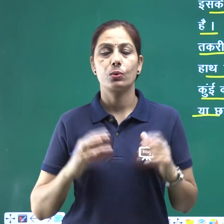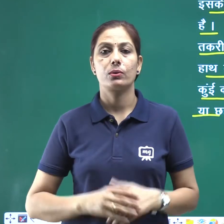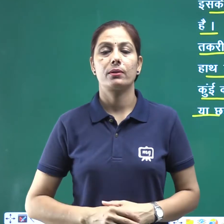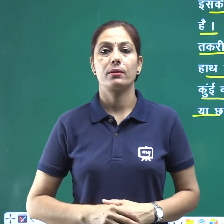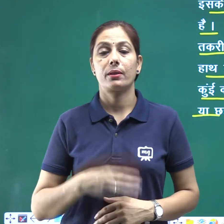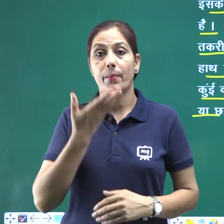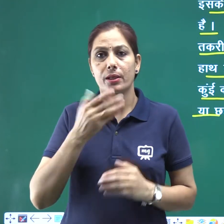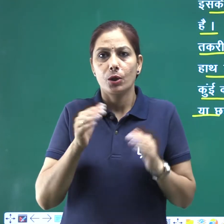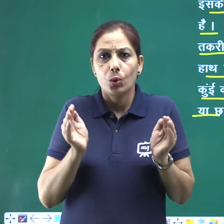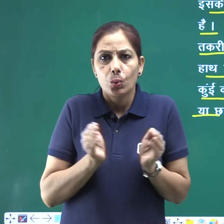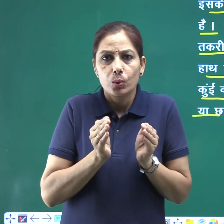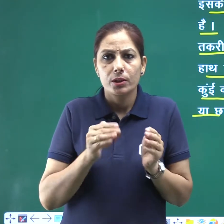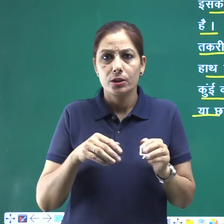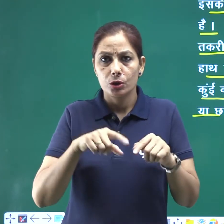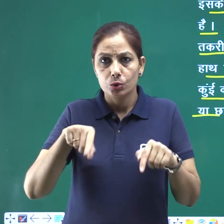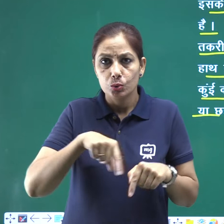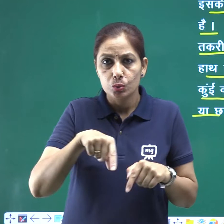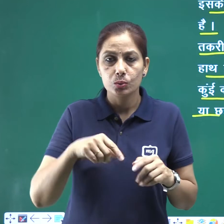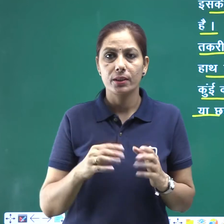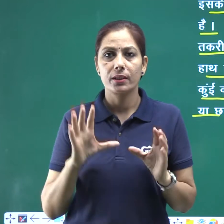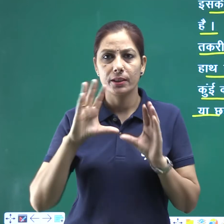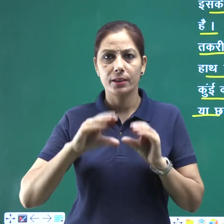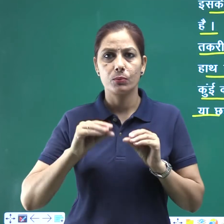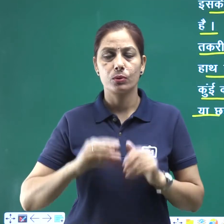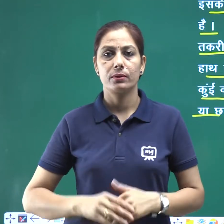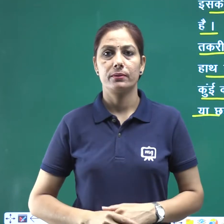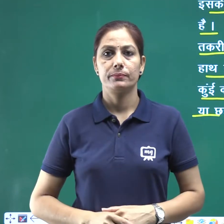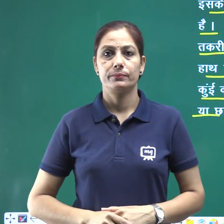कुएं की चौड़ाई कम होती है।